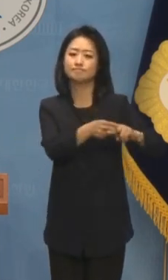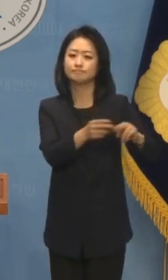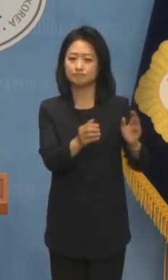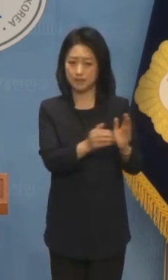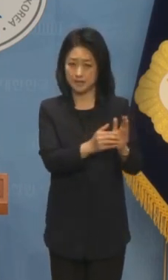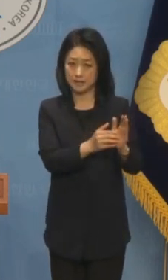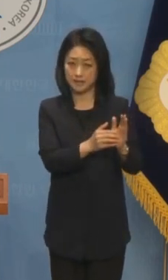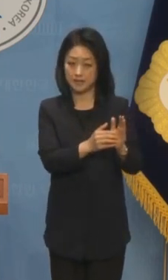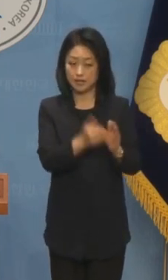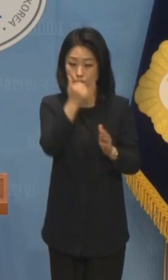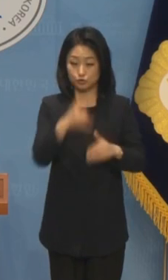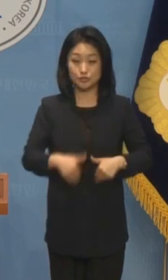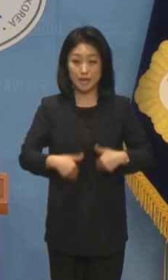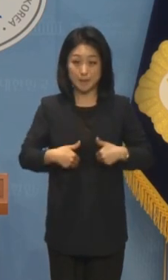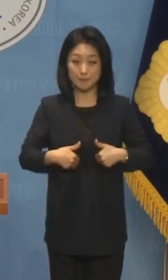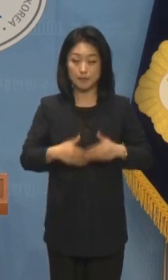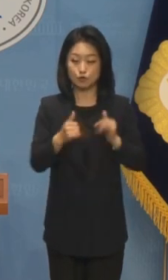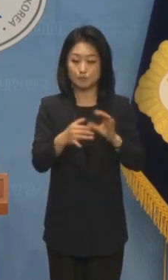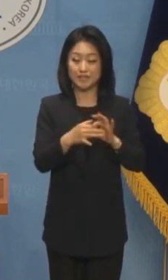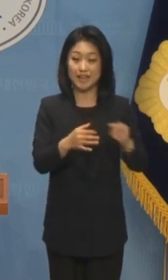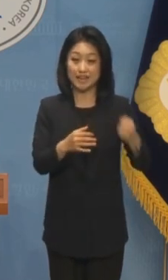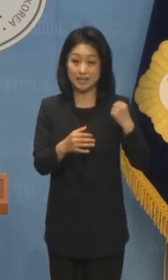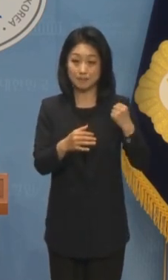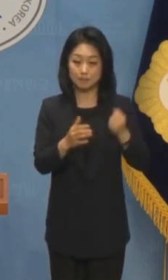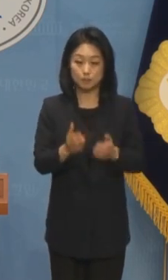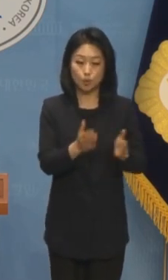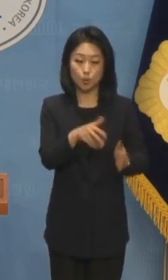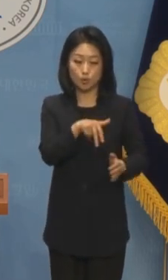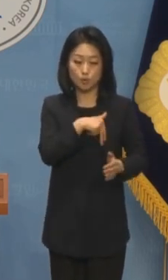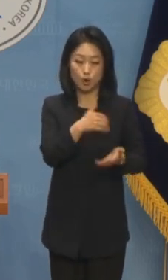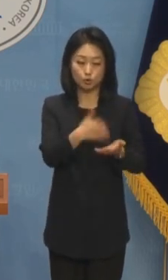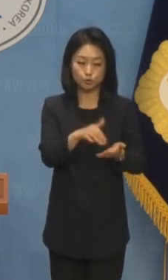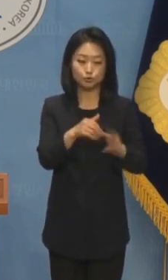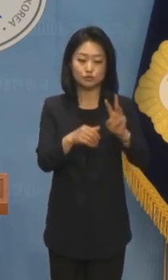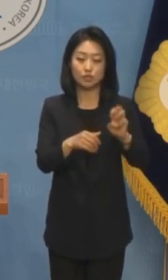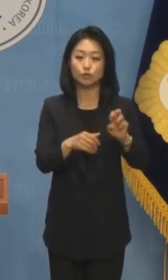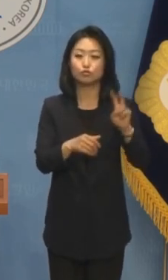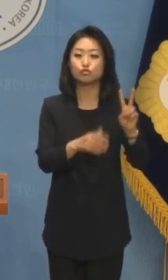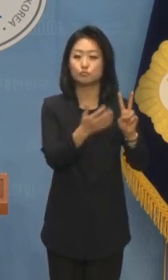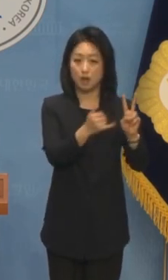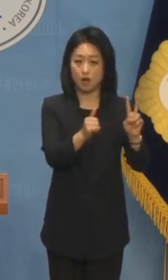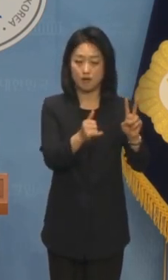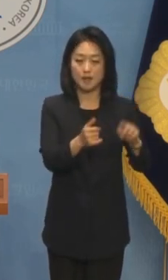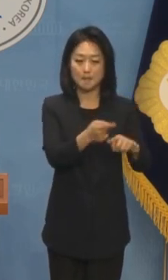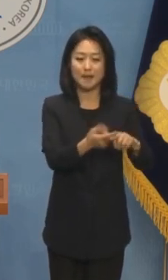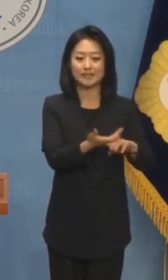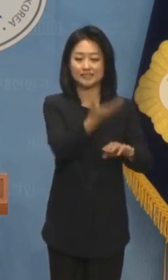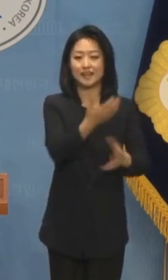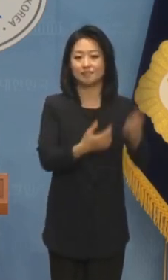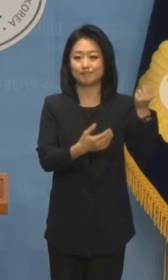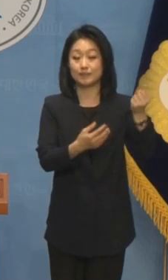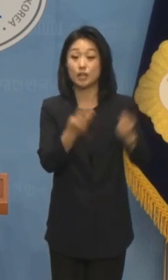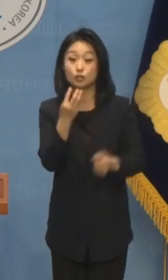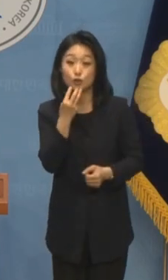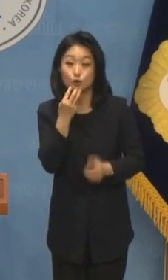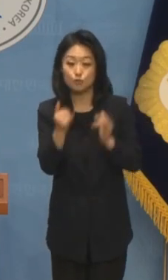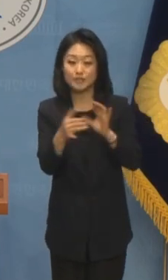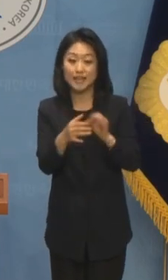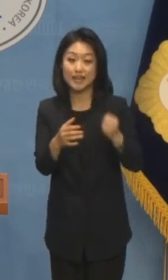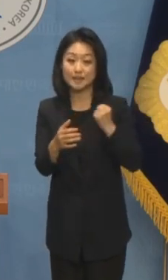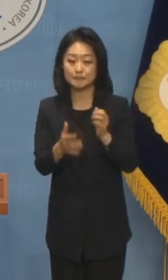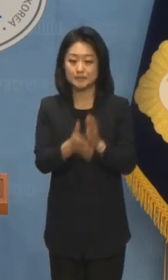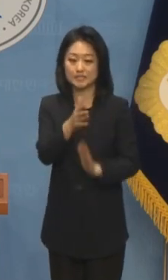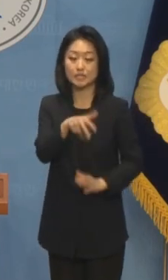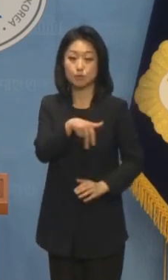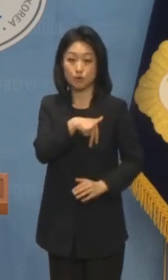결정되었습니다. 충남은 국민의힘 소속 도의원이 32명으로 과반인 지역이며 서울 또한 국민의 소속